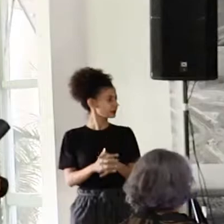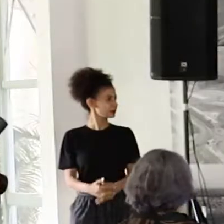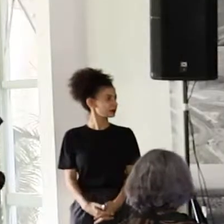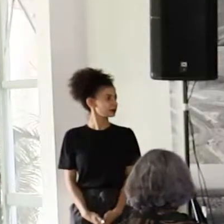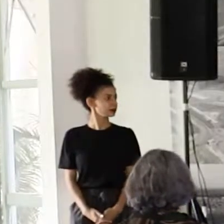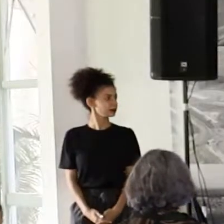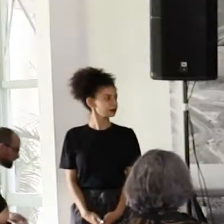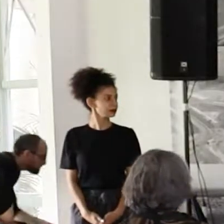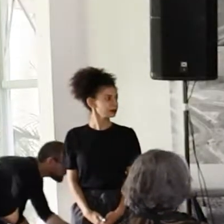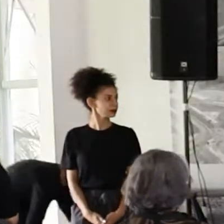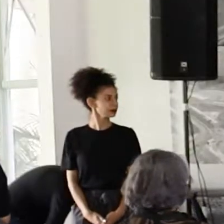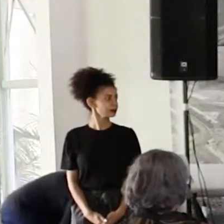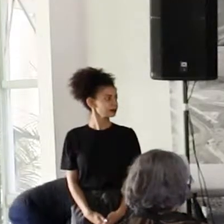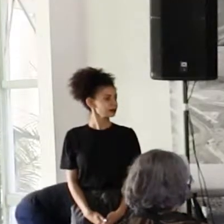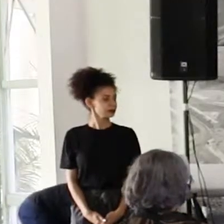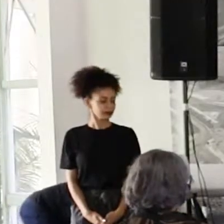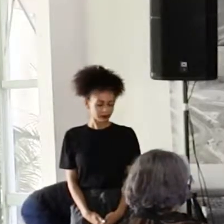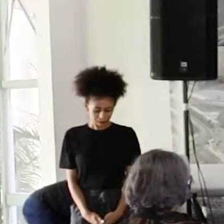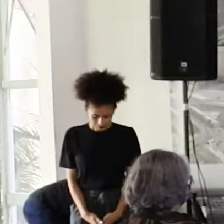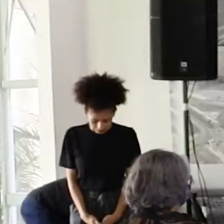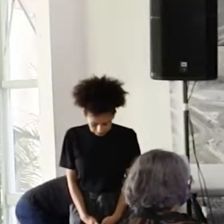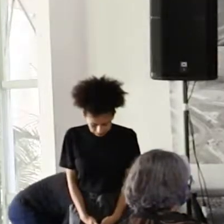turismo Rodrigo Costa